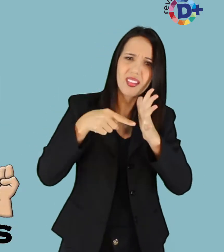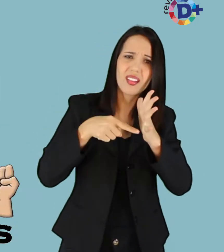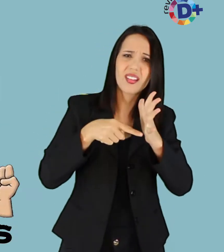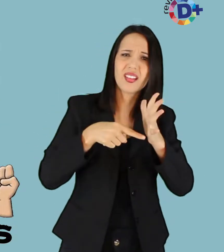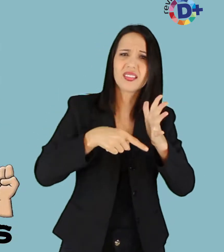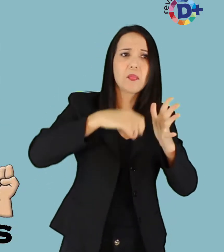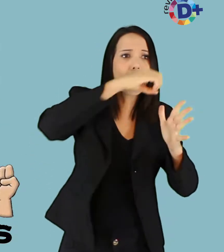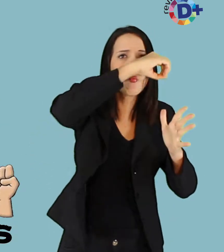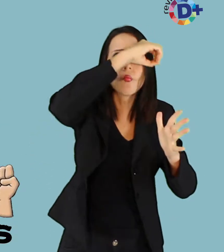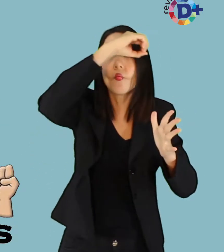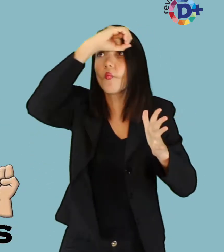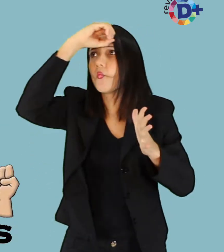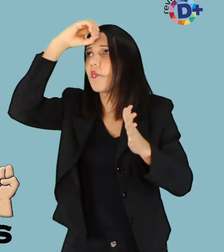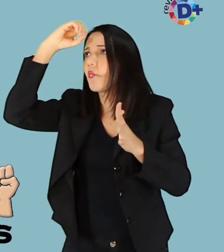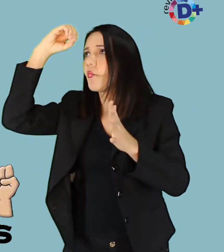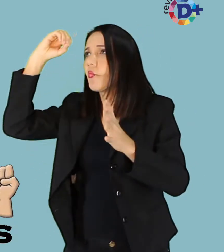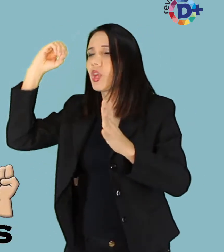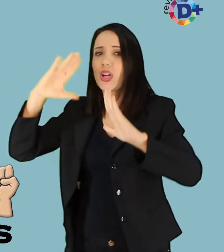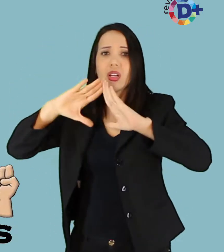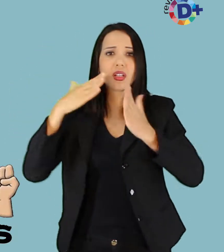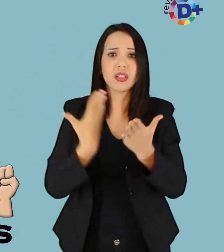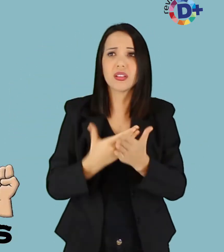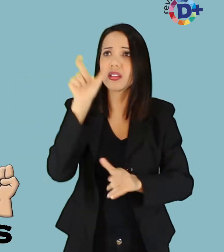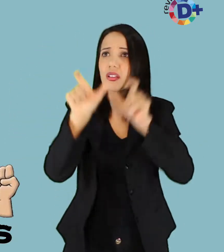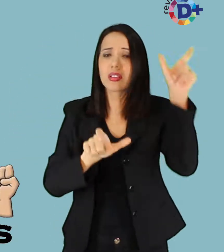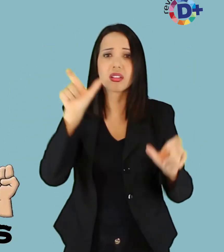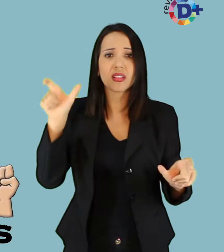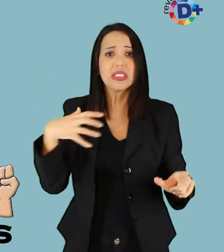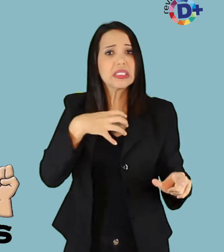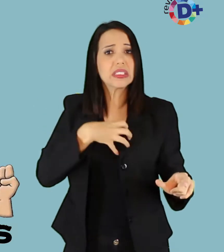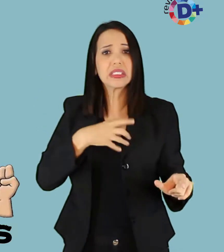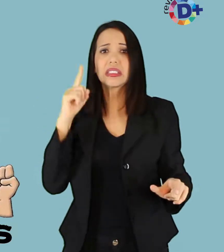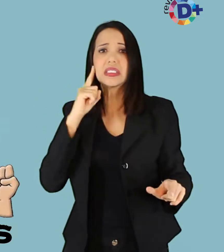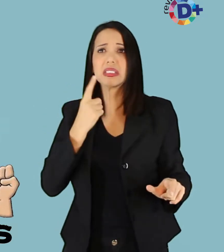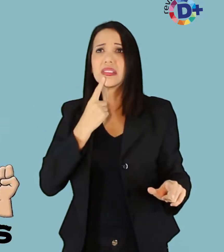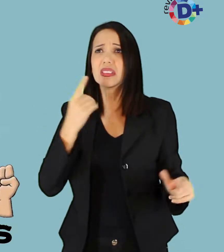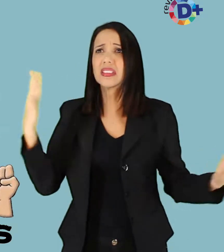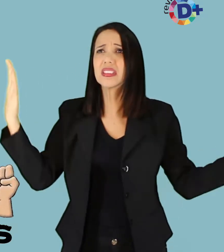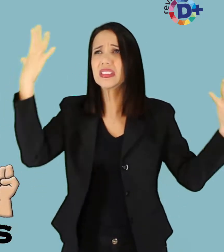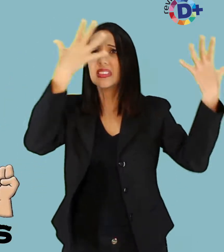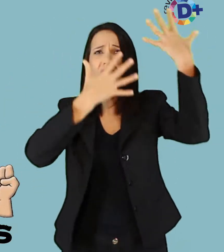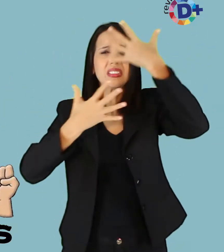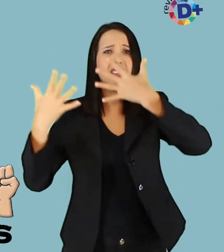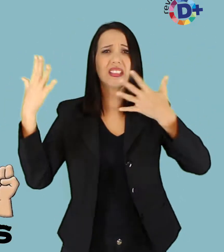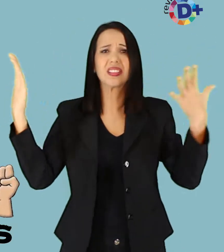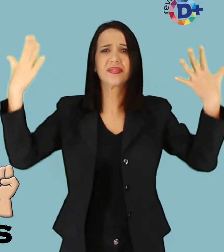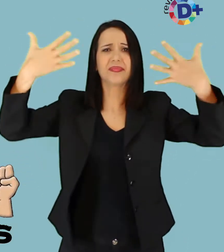sinais, é desconhecida de toda a escola e o sentido de ser surdo é invisibilizado.